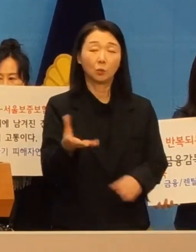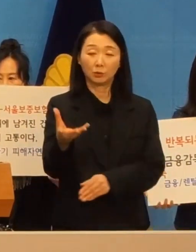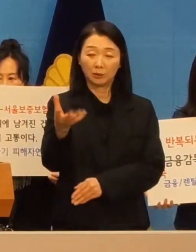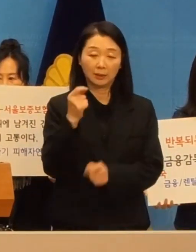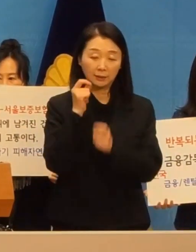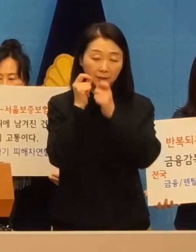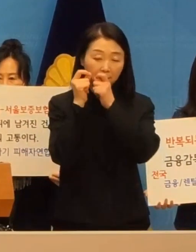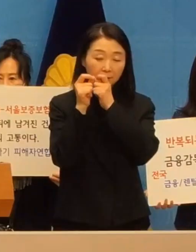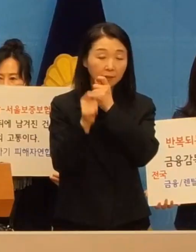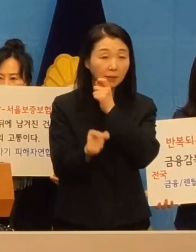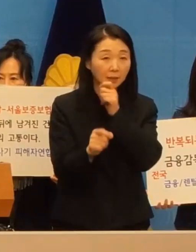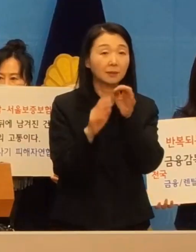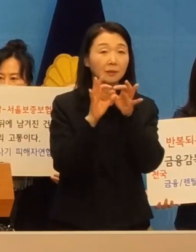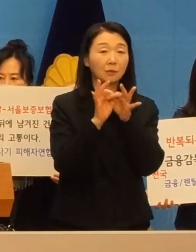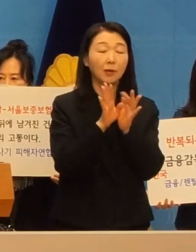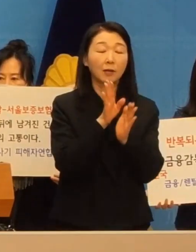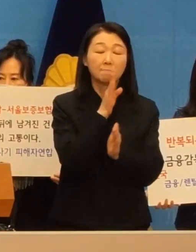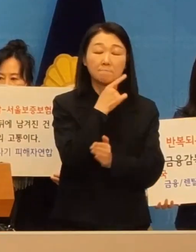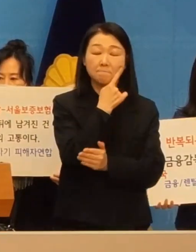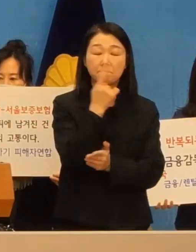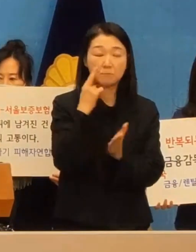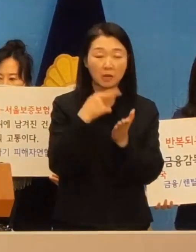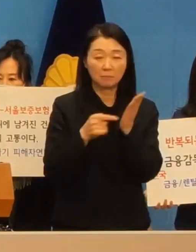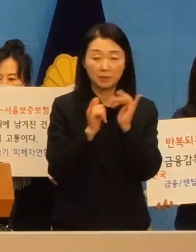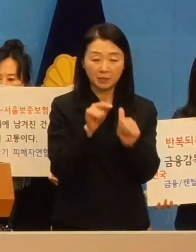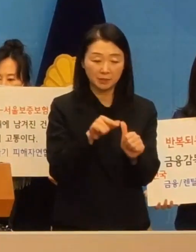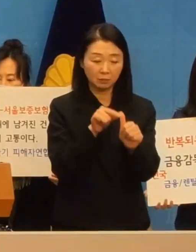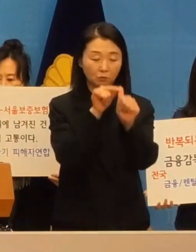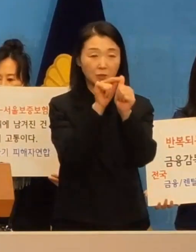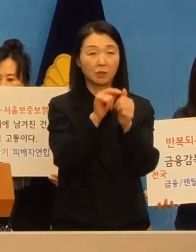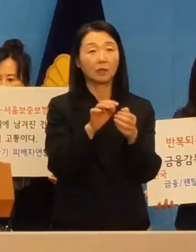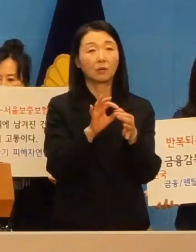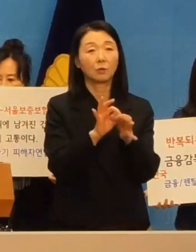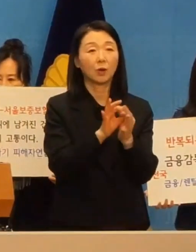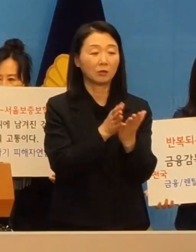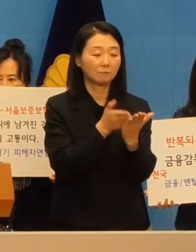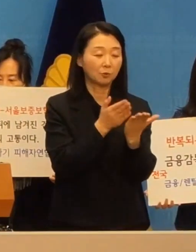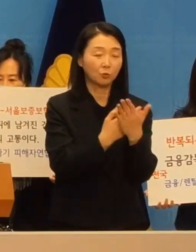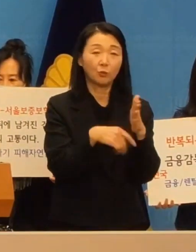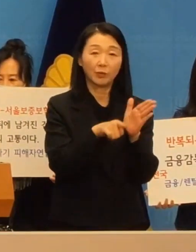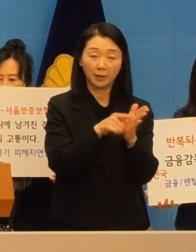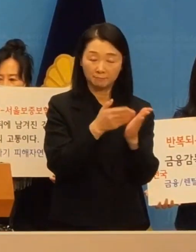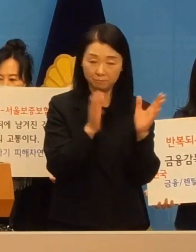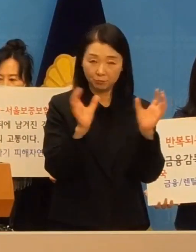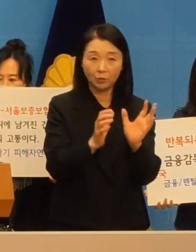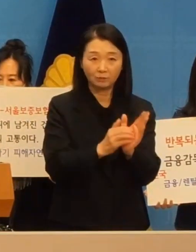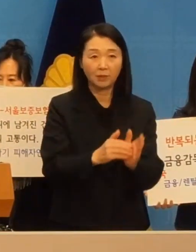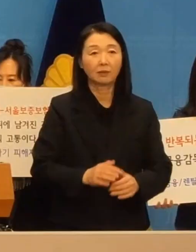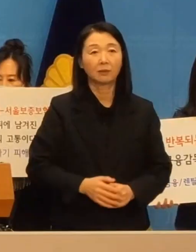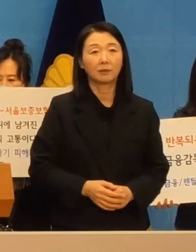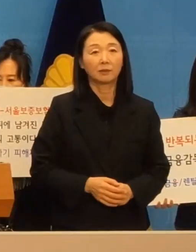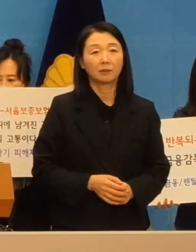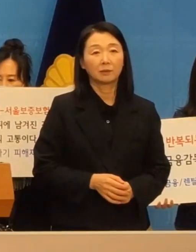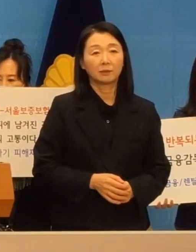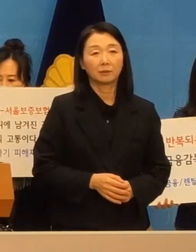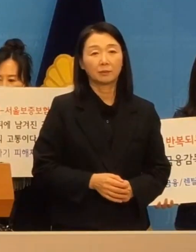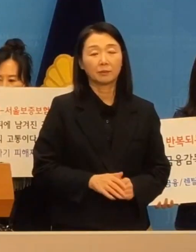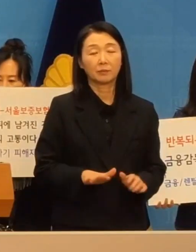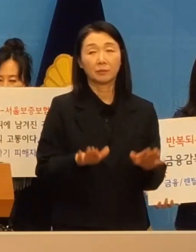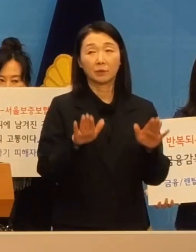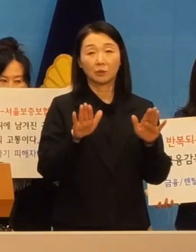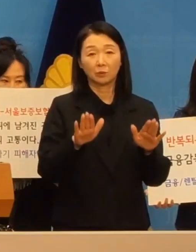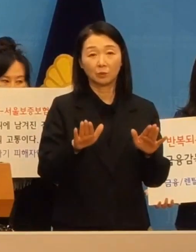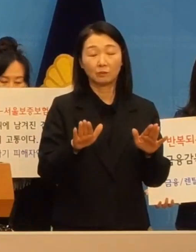사기 진상규명 및 피해자 구제 촉구를 위한 기자회견을 위해서 모였는데요. 오늘 그